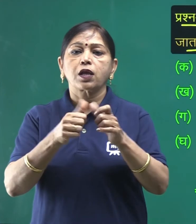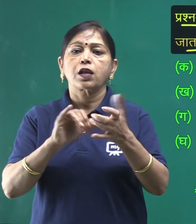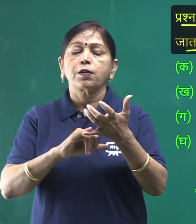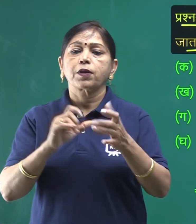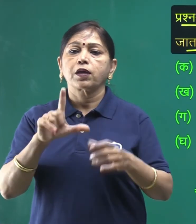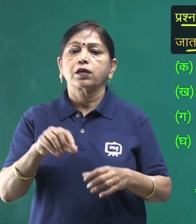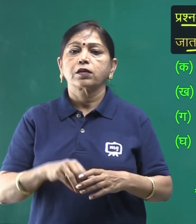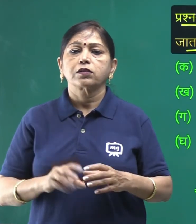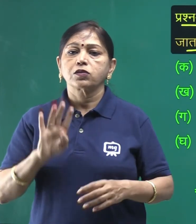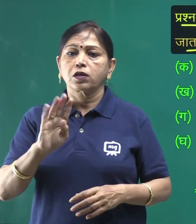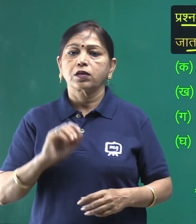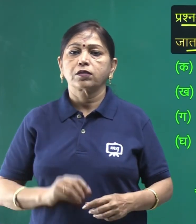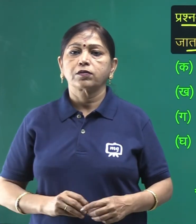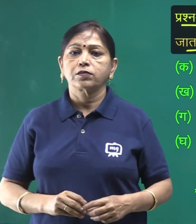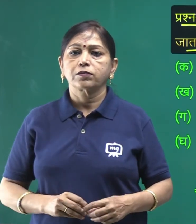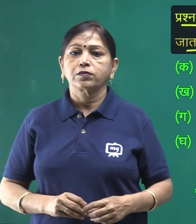4